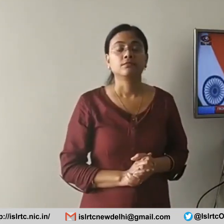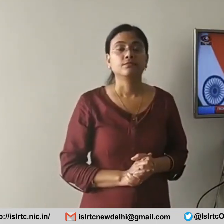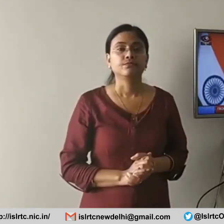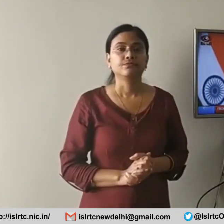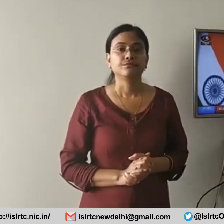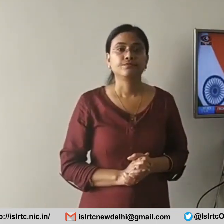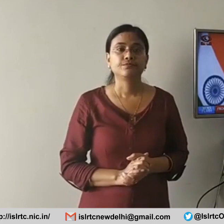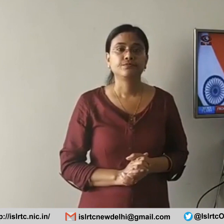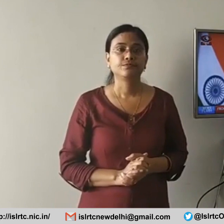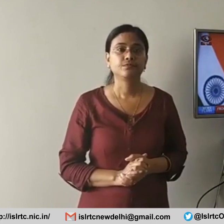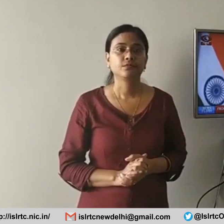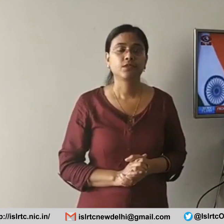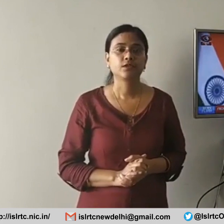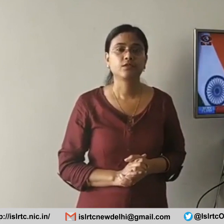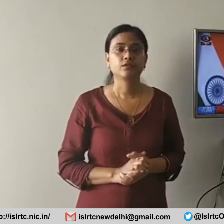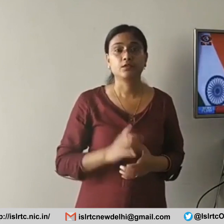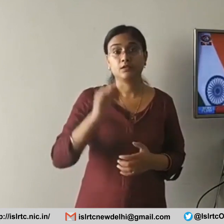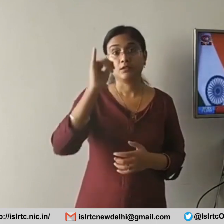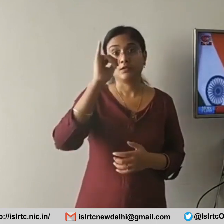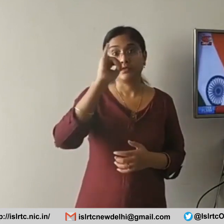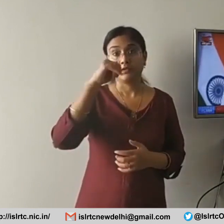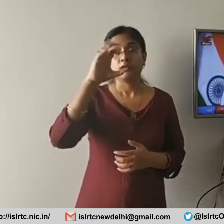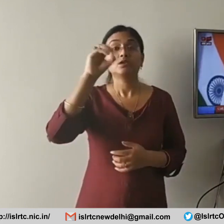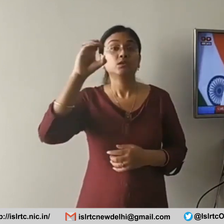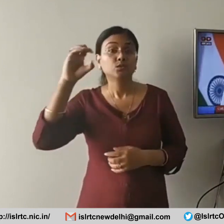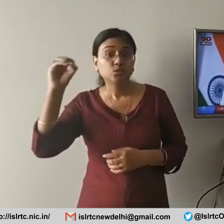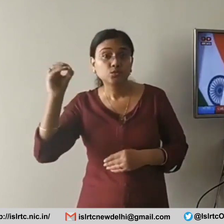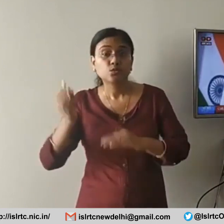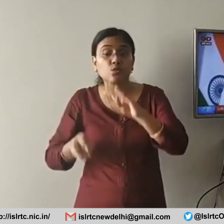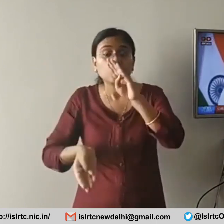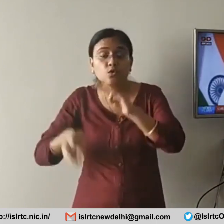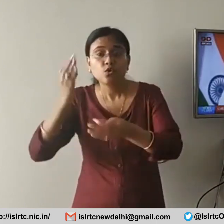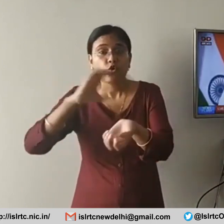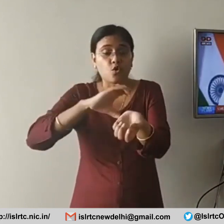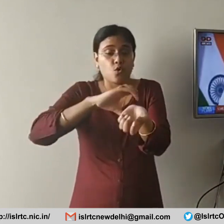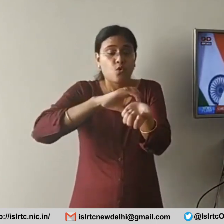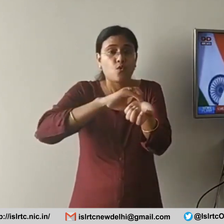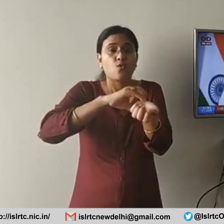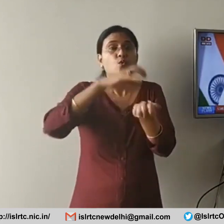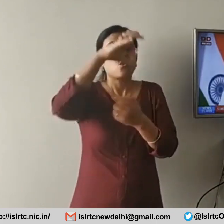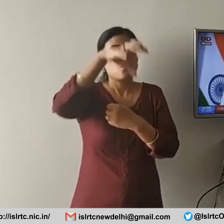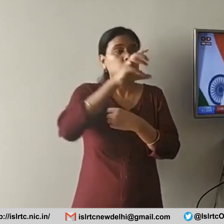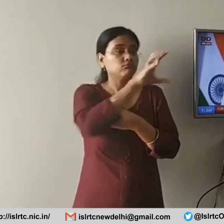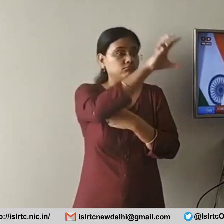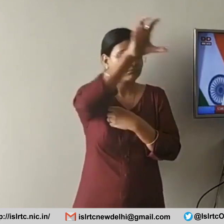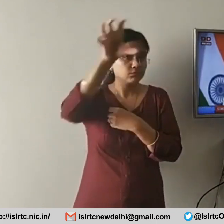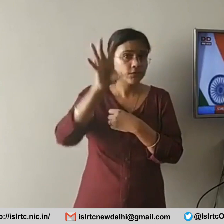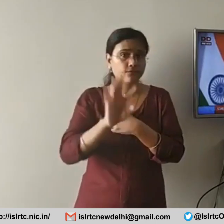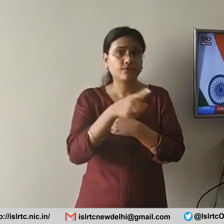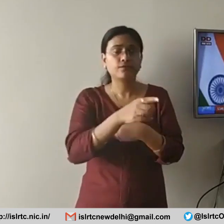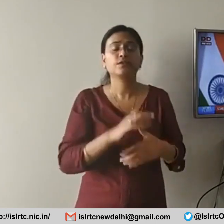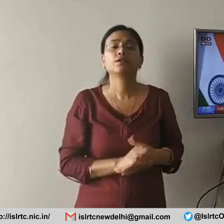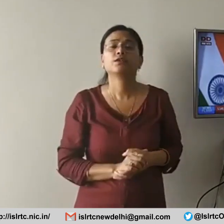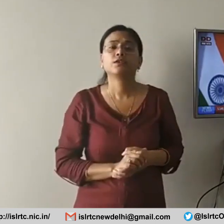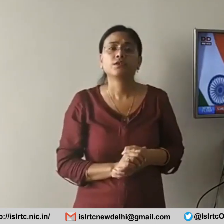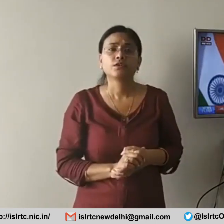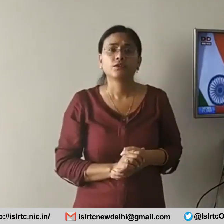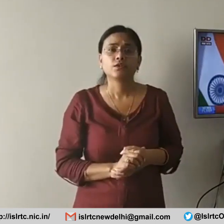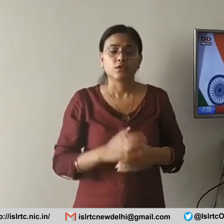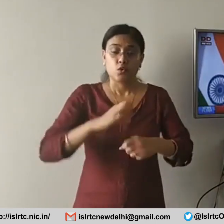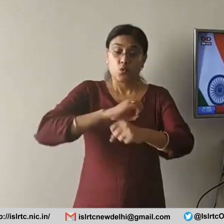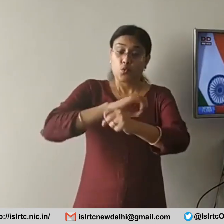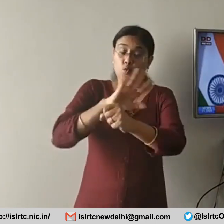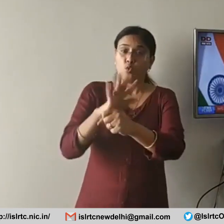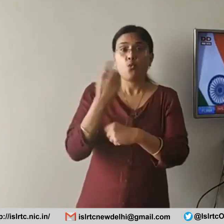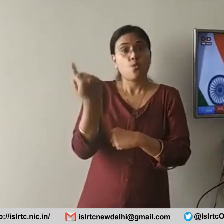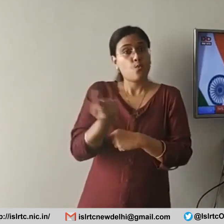नहीं, 600 से भी अधिक ऐसे अस्पताल हैं जो सिर्फ कोविड